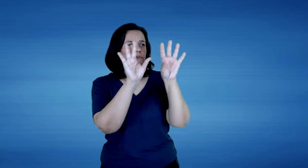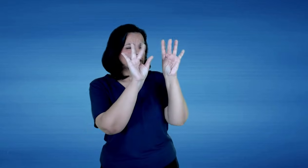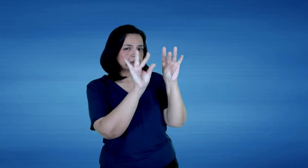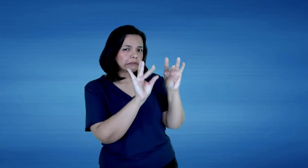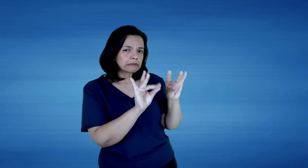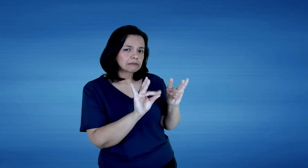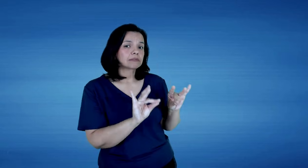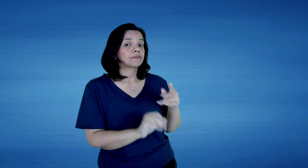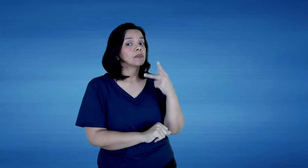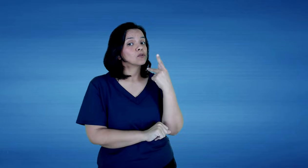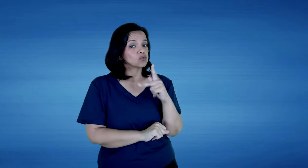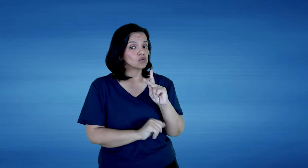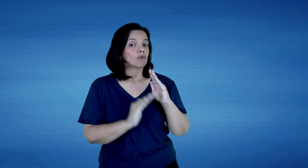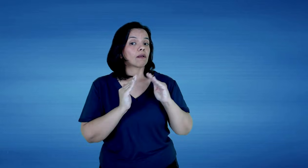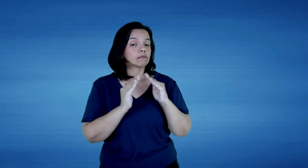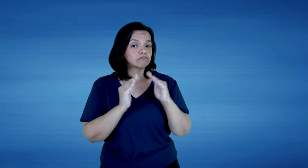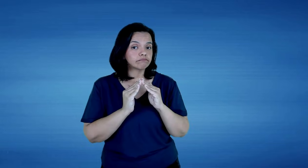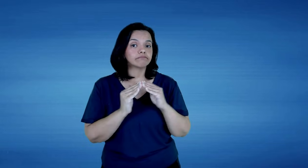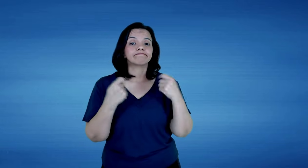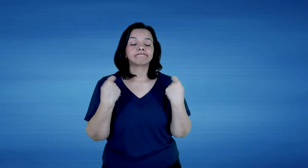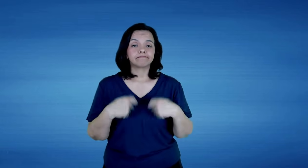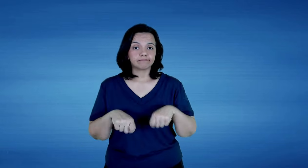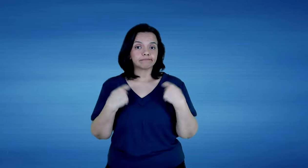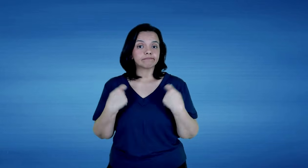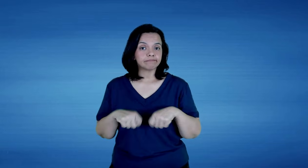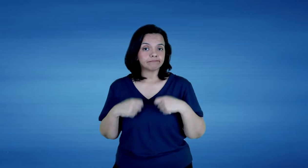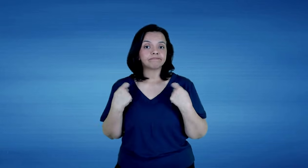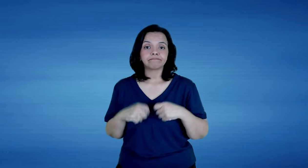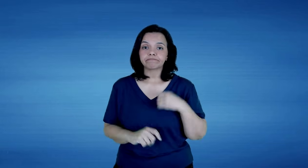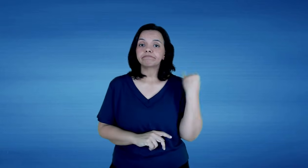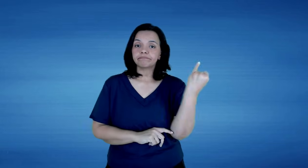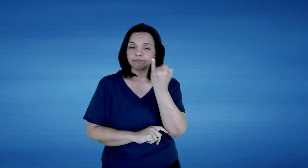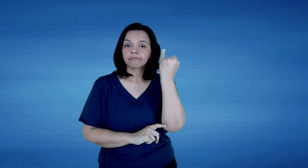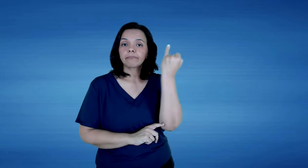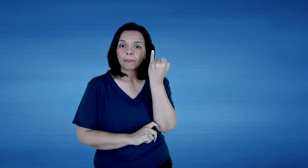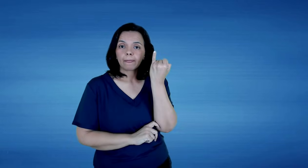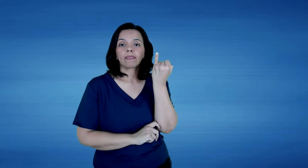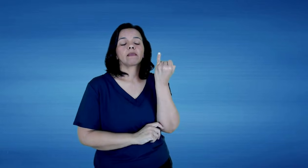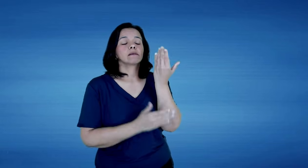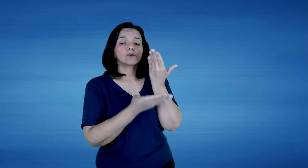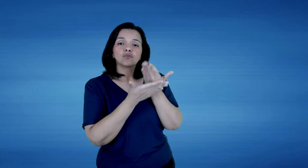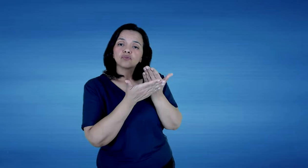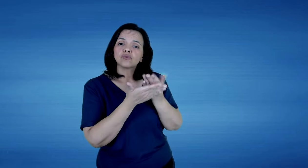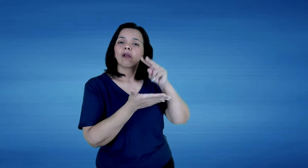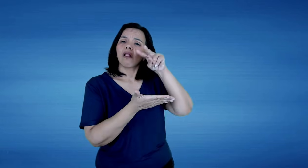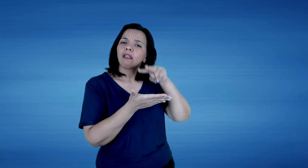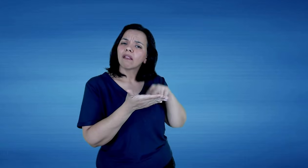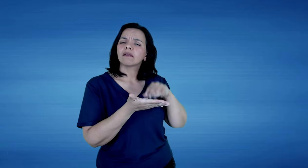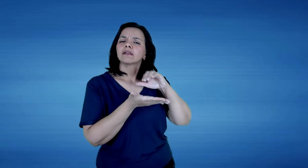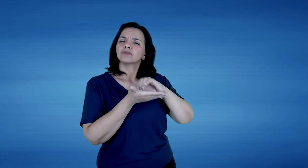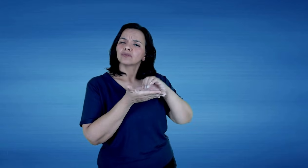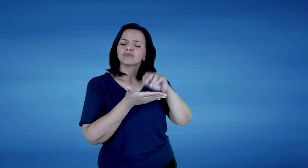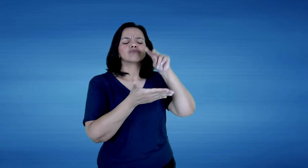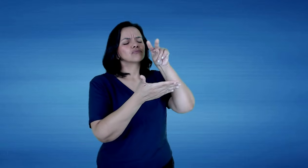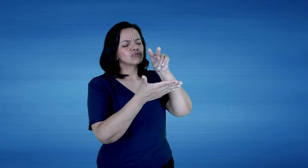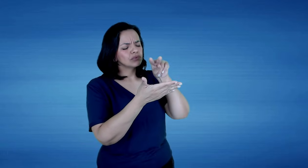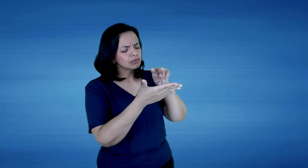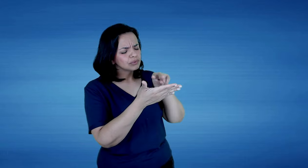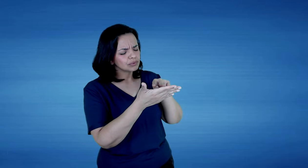estudo pessoal, com maiores detalhes, precisa ser individual. Onde você vai